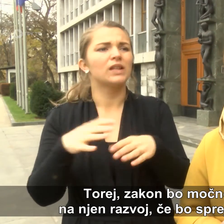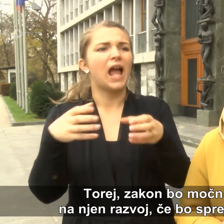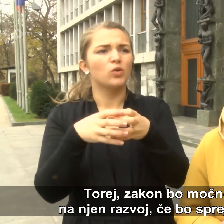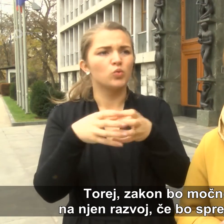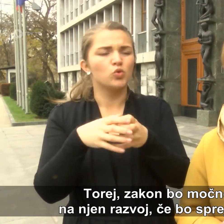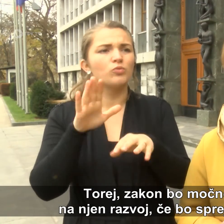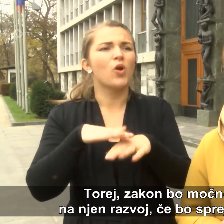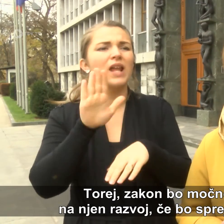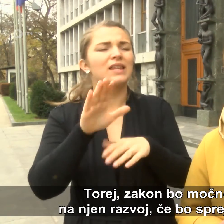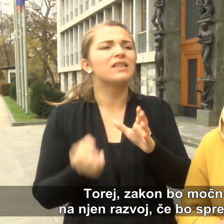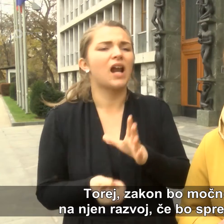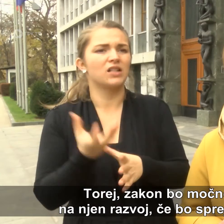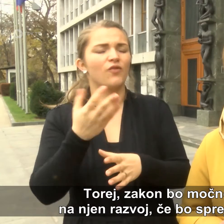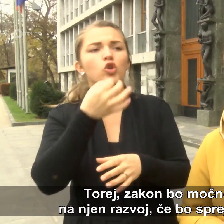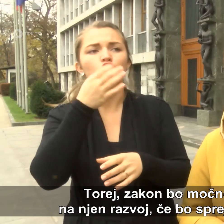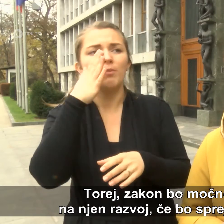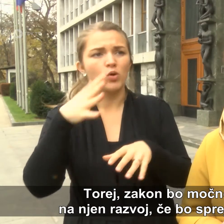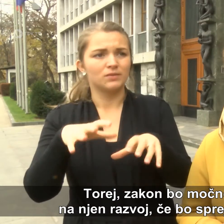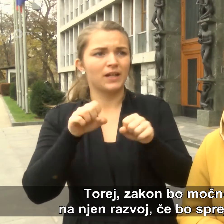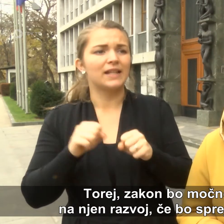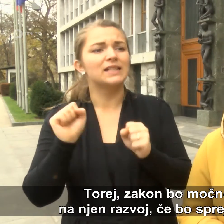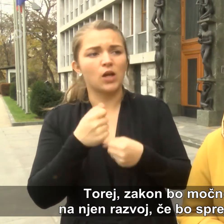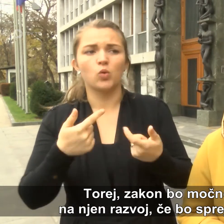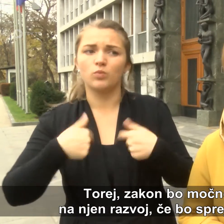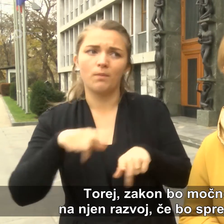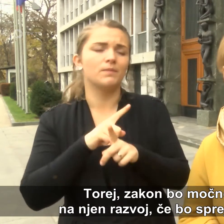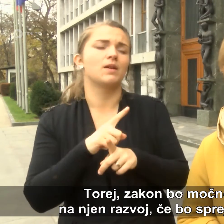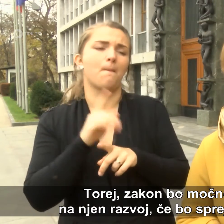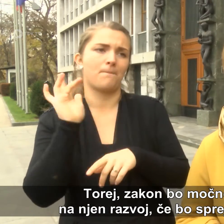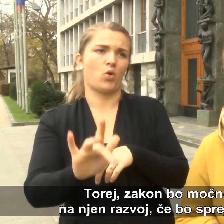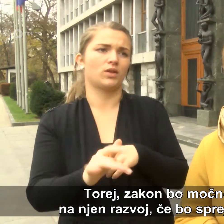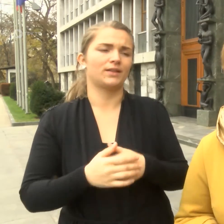družbo, na njen razvoj, če bo sprejet. Zato smo mi proti.